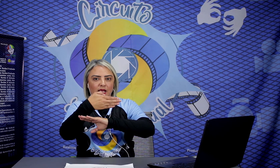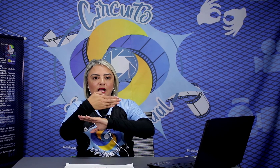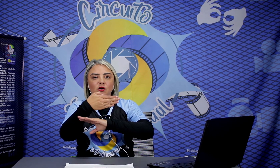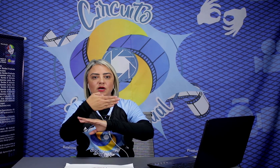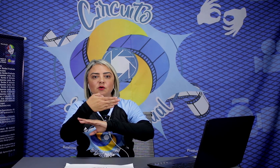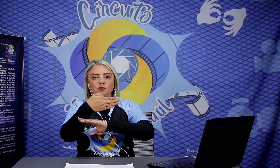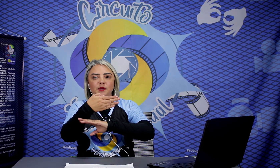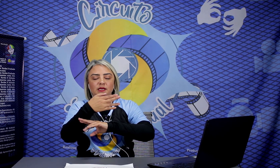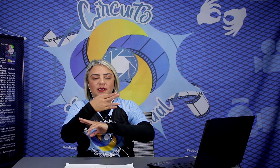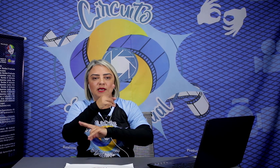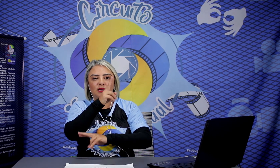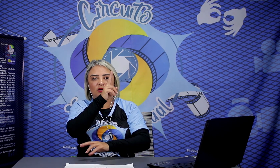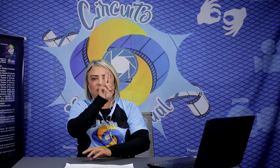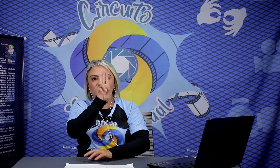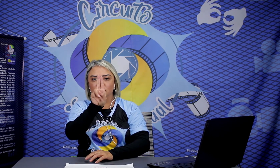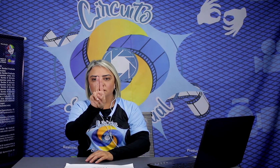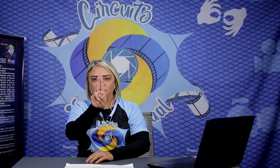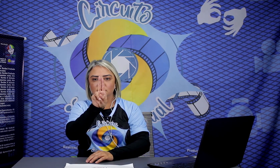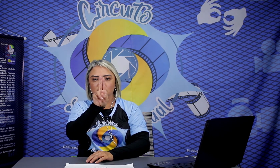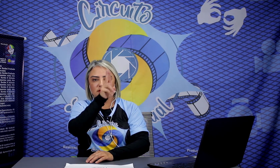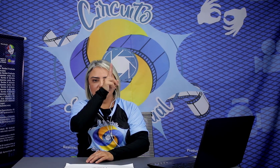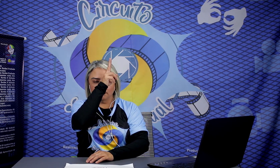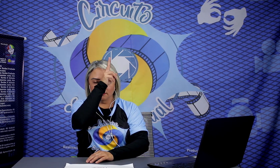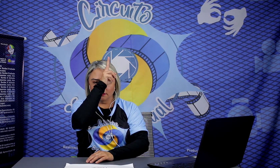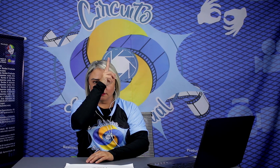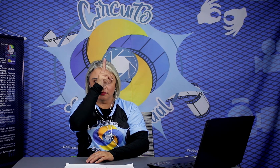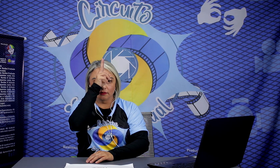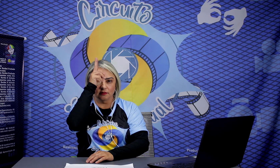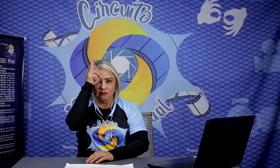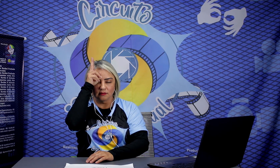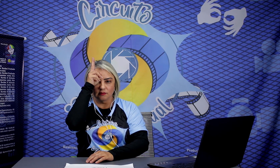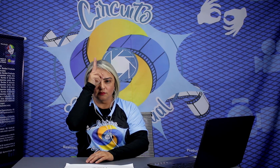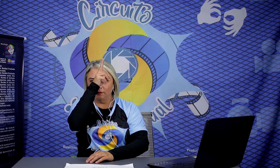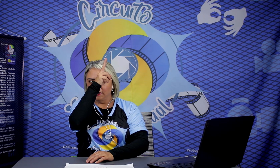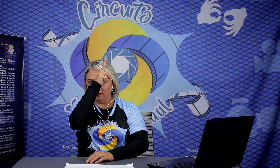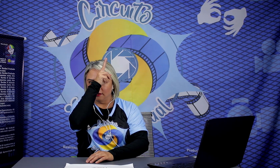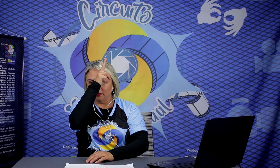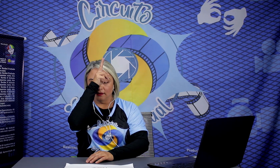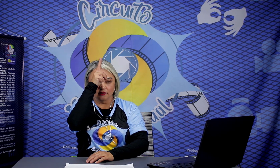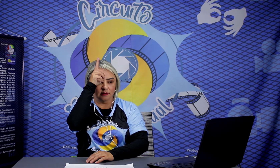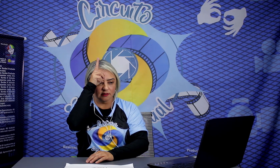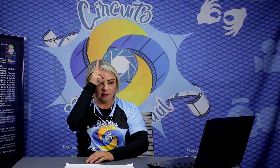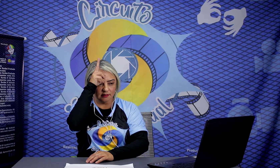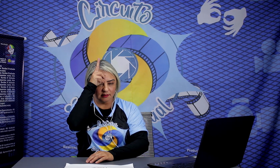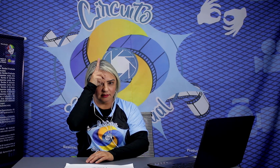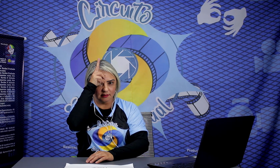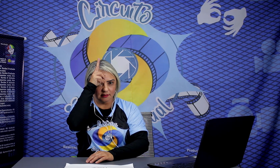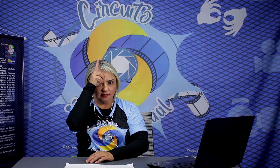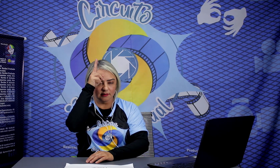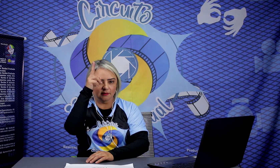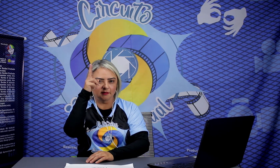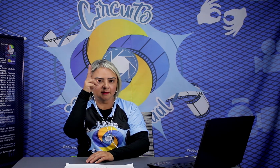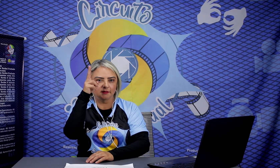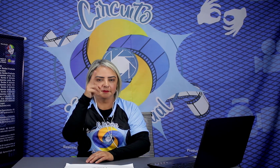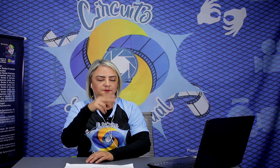Agora é Uber, né? Ó. Uber.